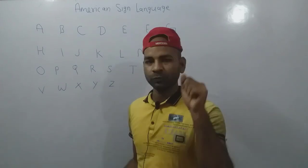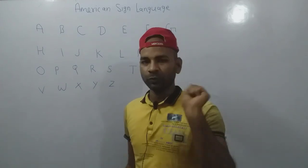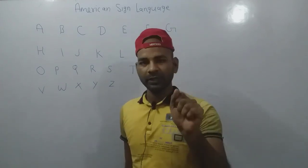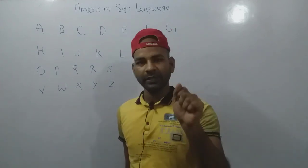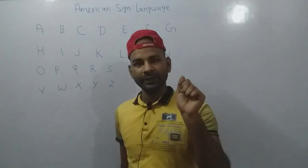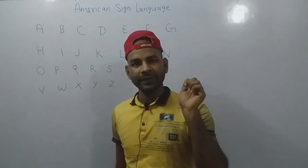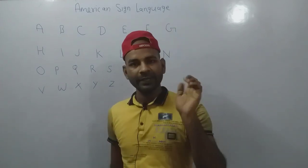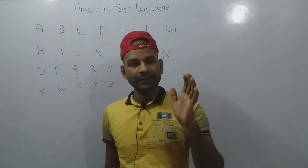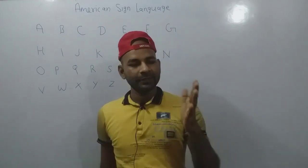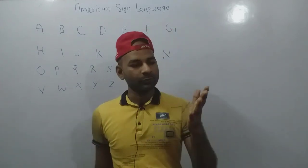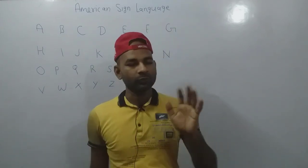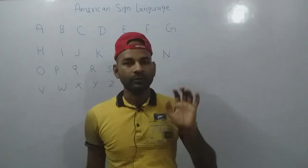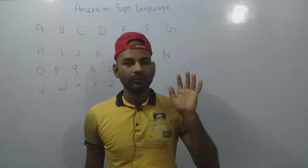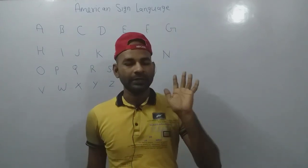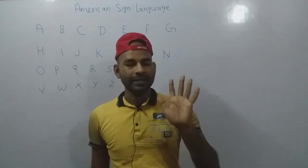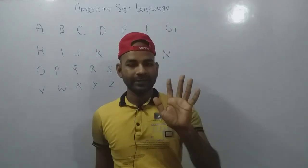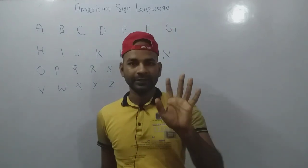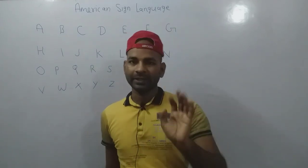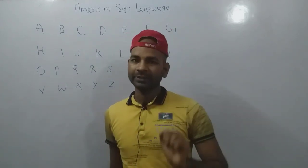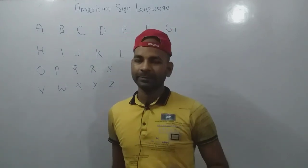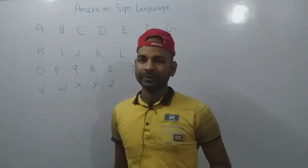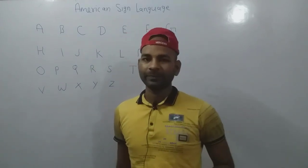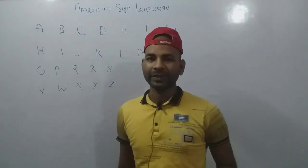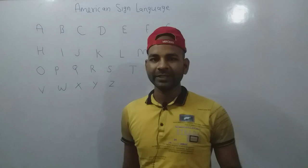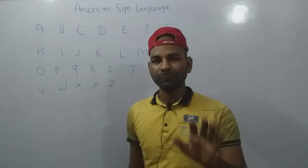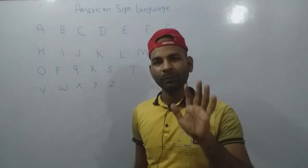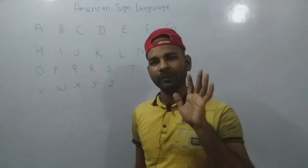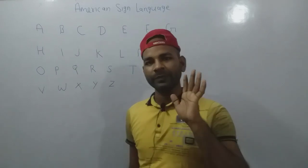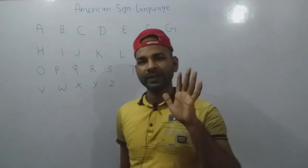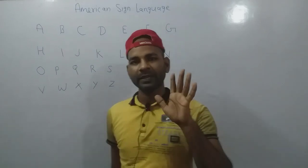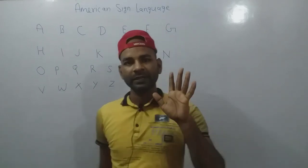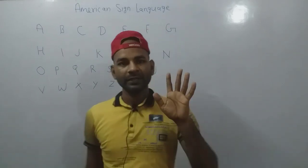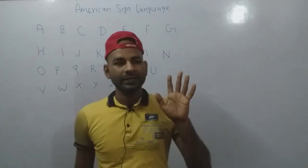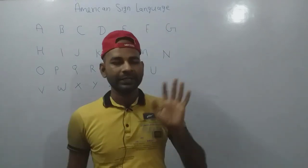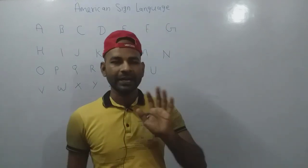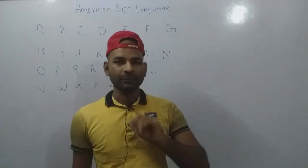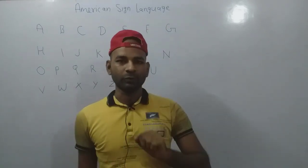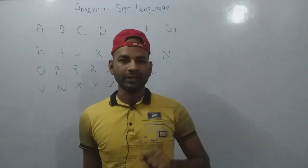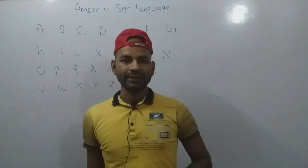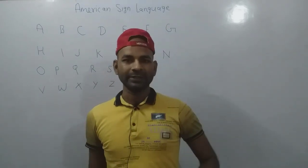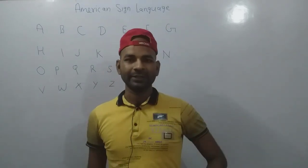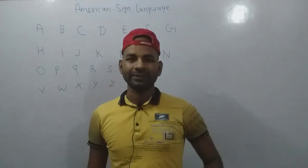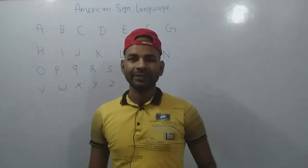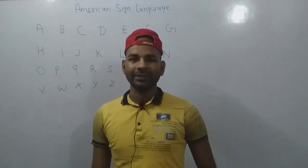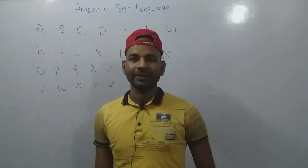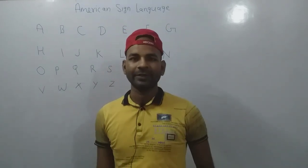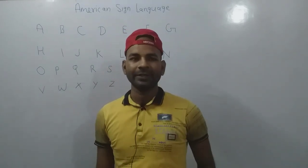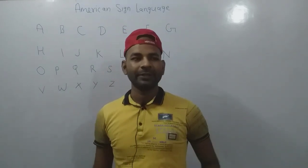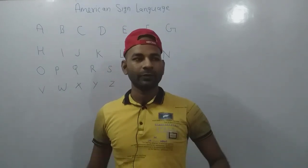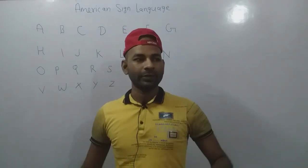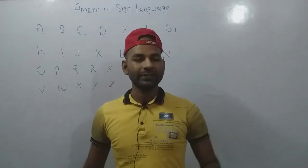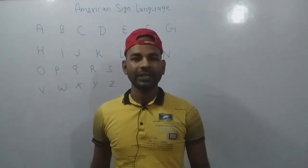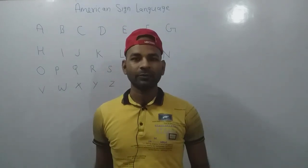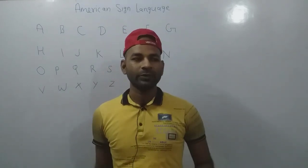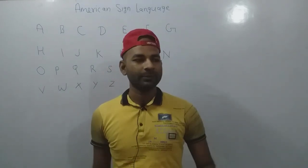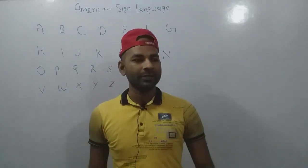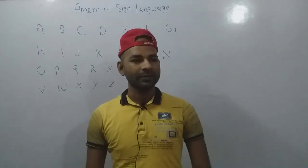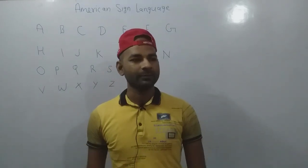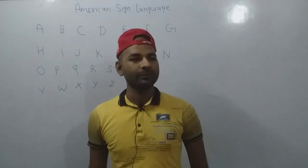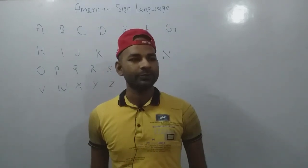बोलना है तो ऐसे दिखा दीजिए बस। जैसे आपको कैट बोलना है, सी ठीक है, कोई आदमी आया पूछा